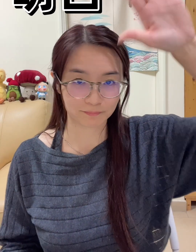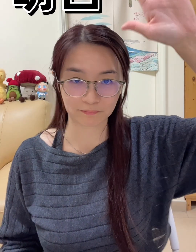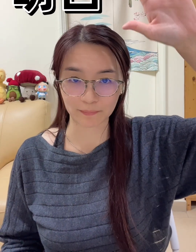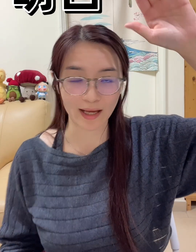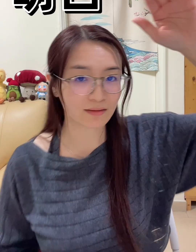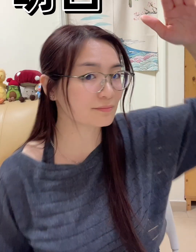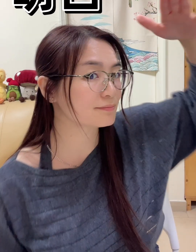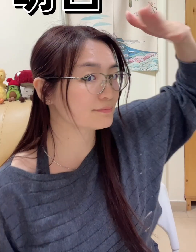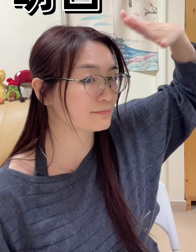明白，